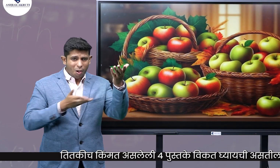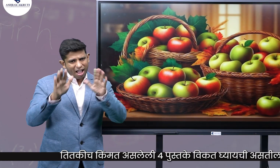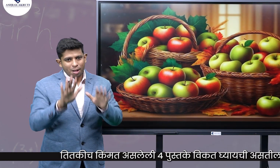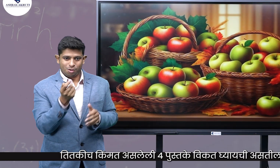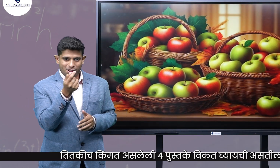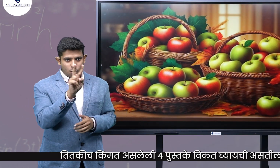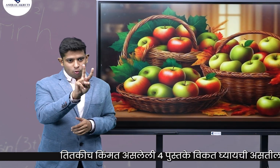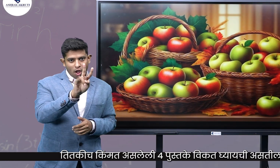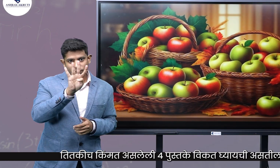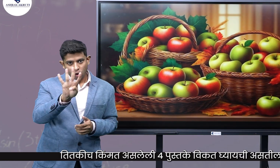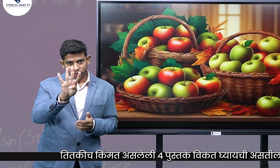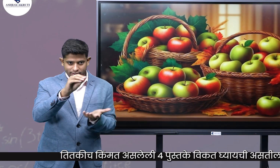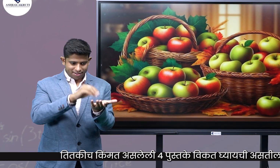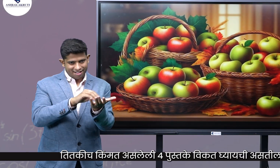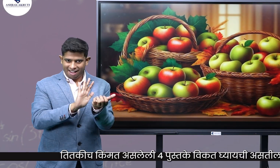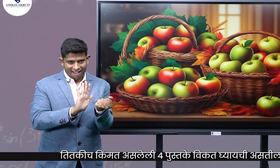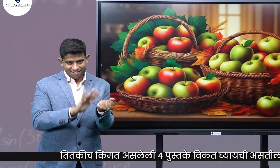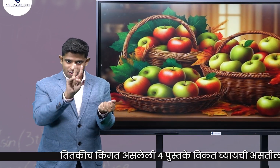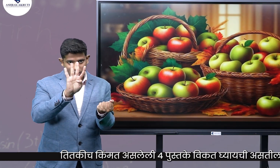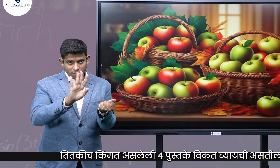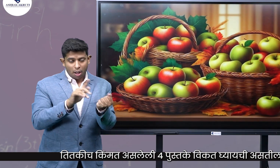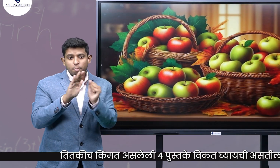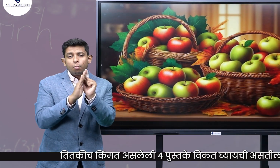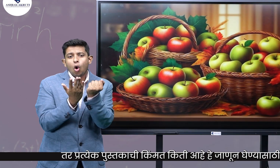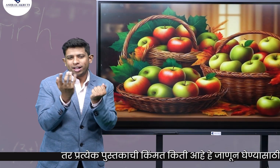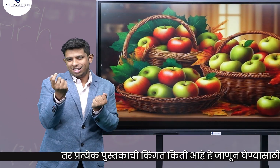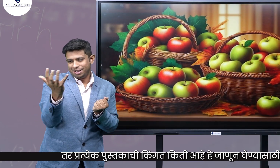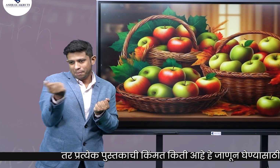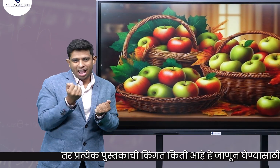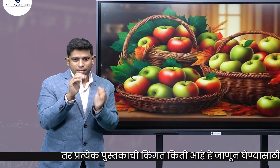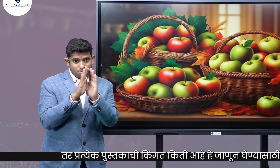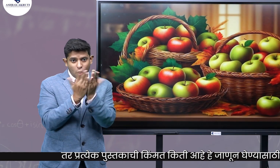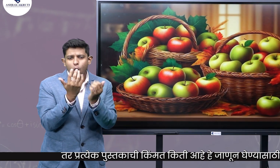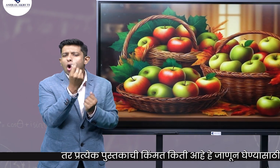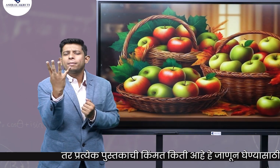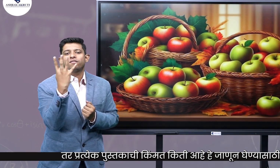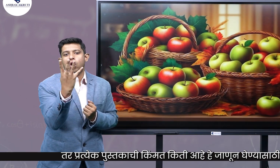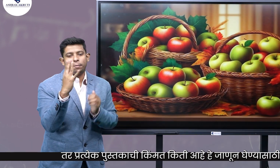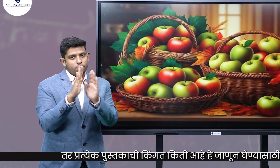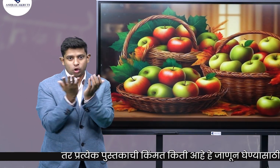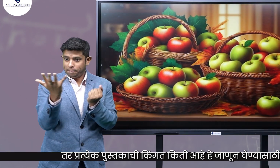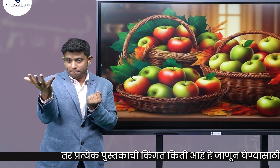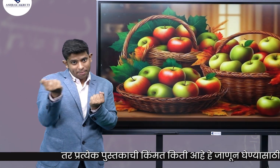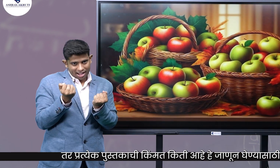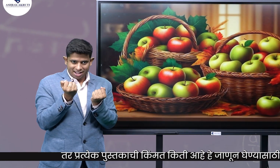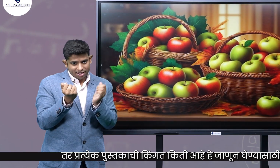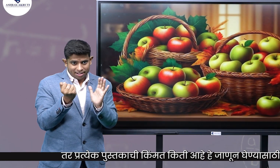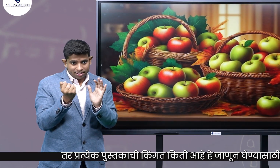किंमती असलेली 4 पुस्तके विकत घ्यायची असतील तर प्रत्येक पुस्तकांची किंमत किती आहे हे जाणून